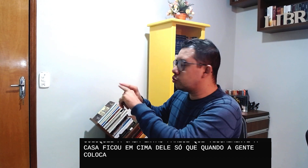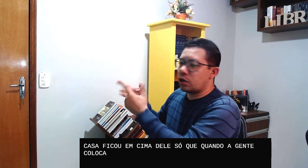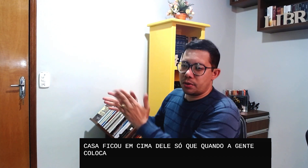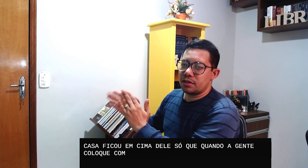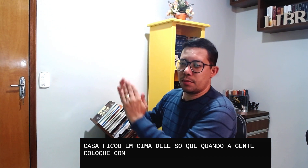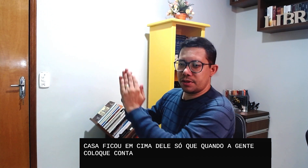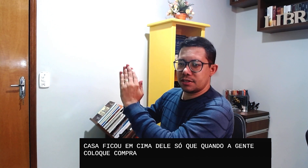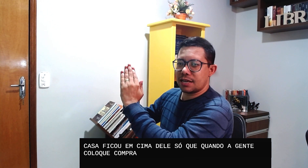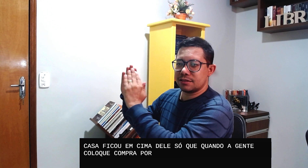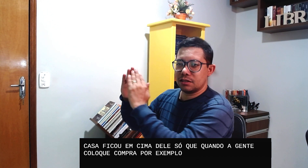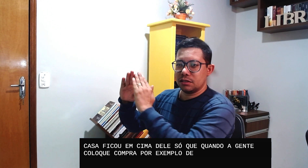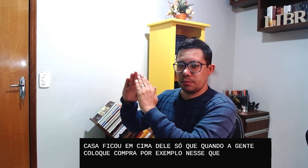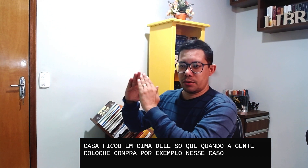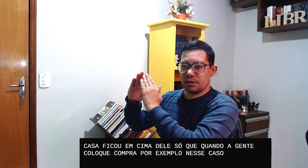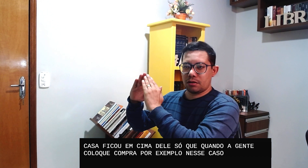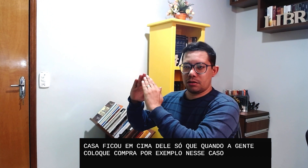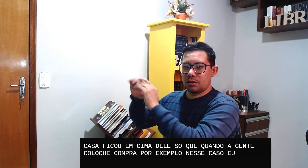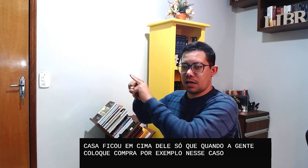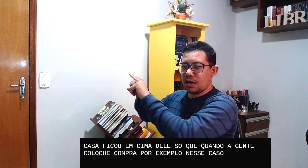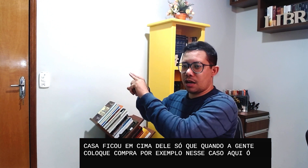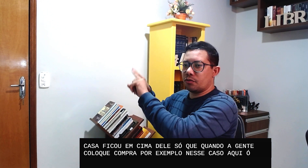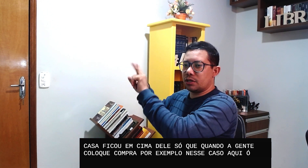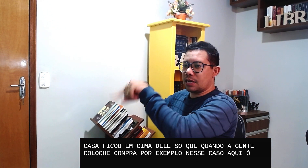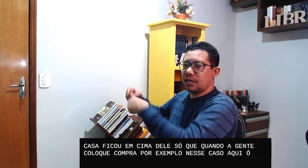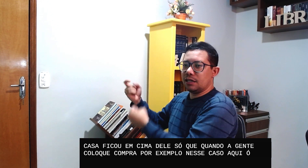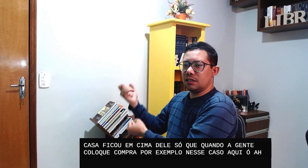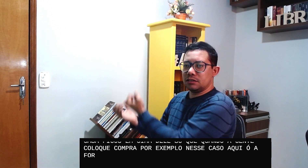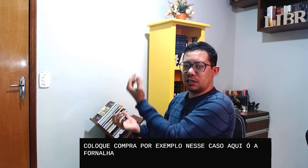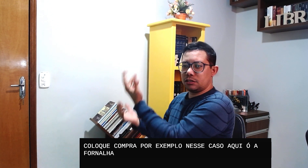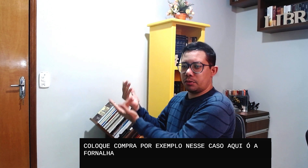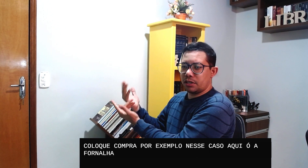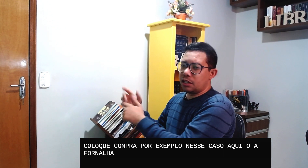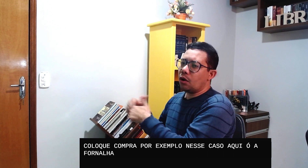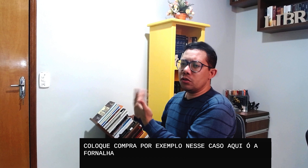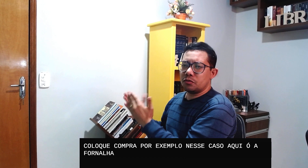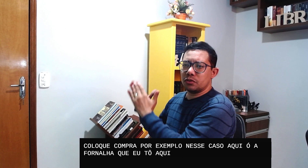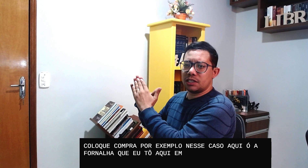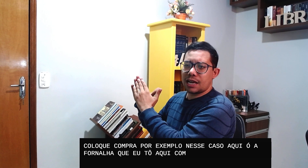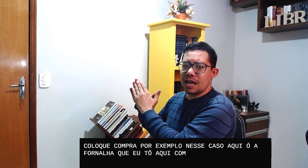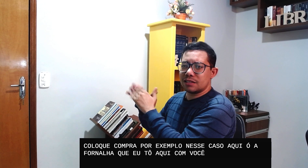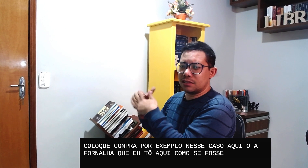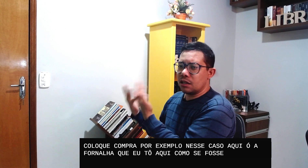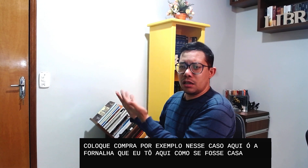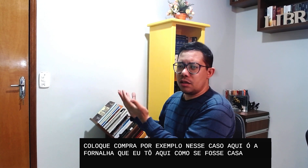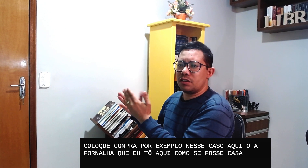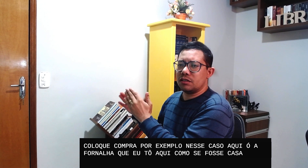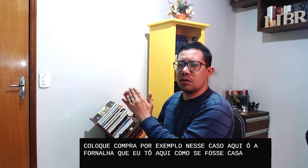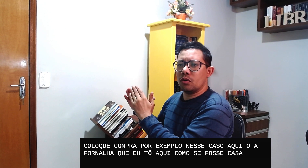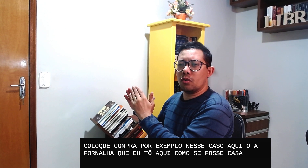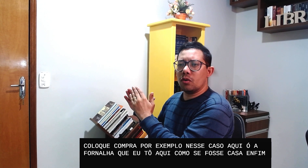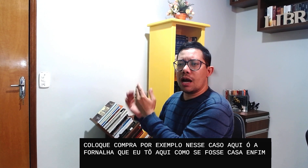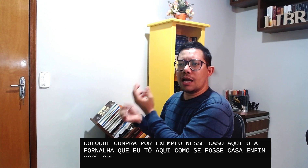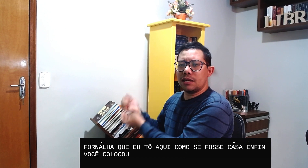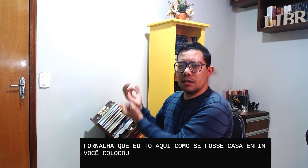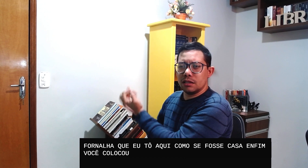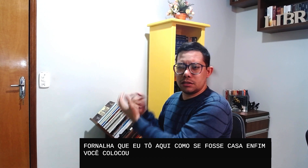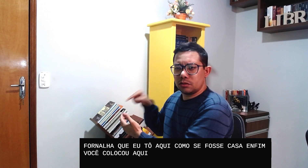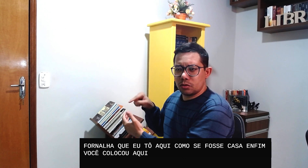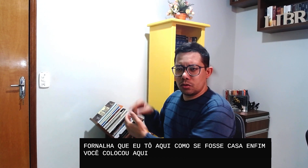constrói, por exemplo, nesse caso, você põe aqui, ó, a fornalha, certo? Você põe aqui, ou se fosse casa, enfim, você colocou aqui, certo? Colocou